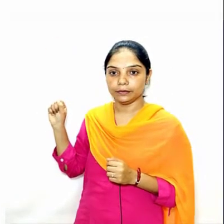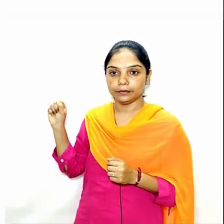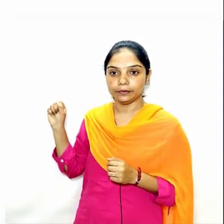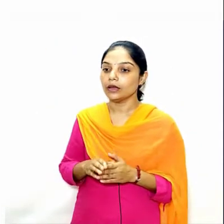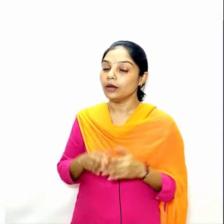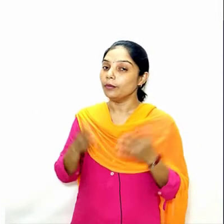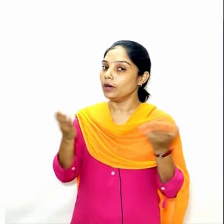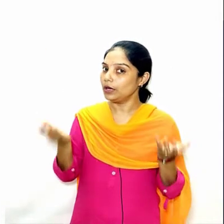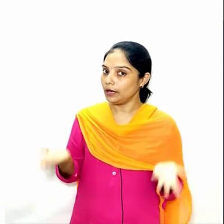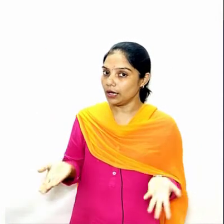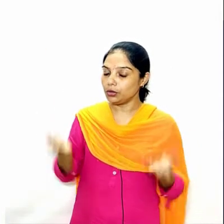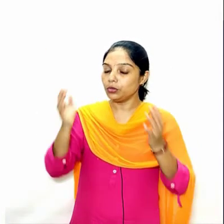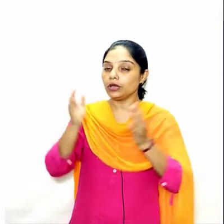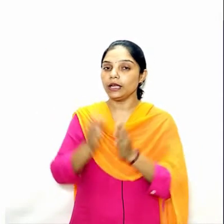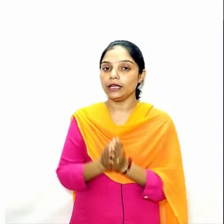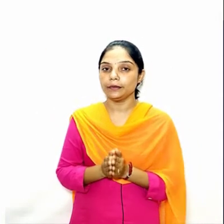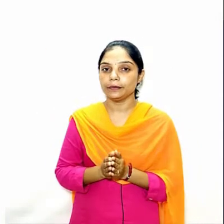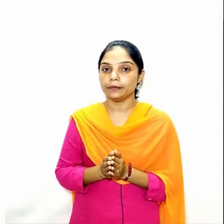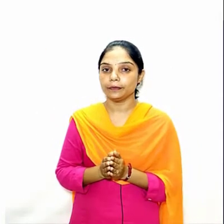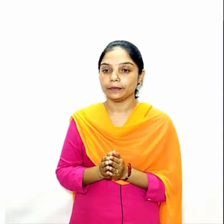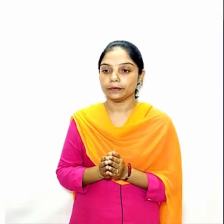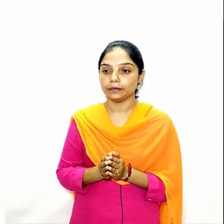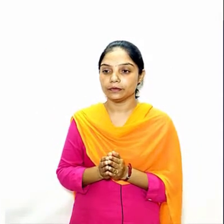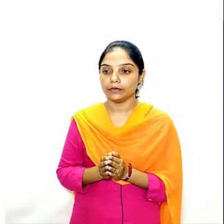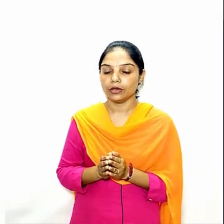ली, मगर डाल टूट गई।